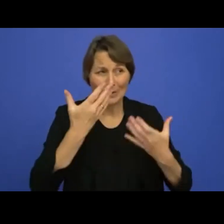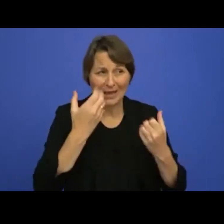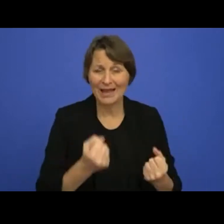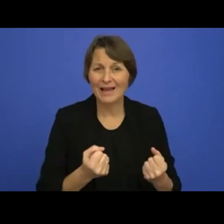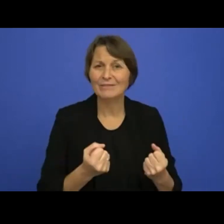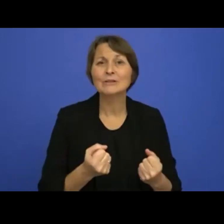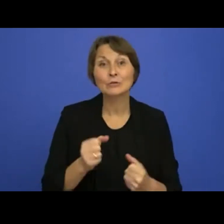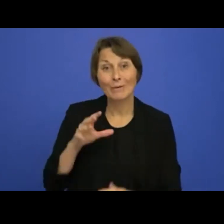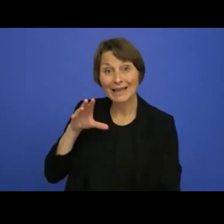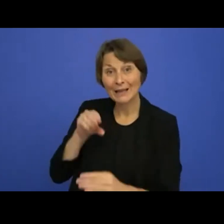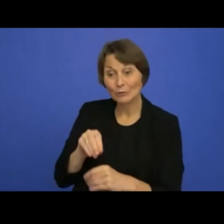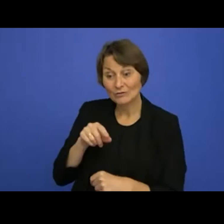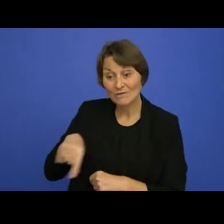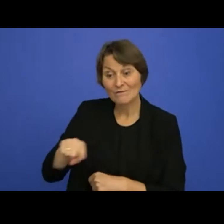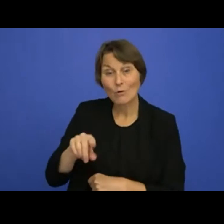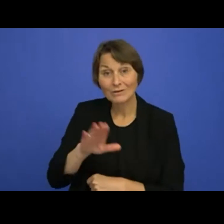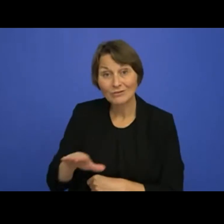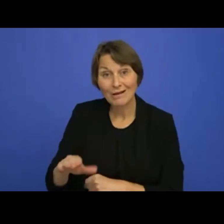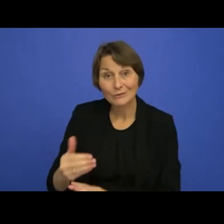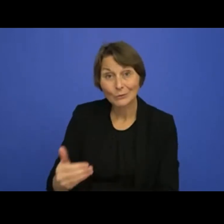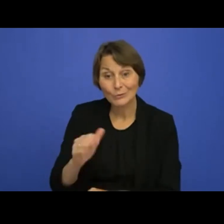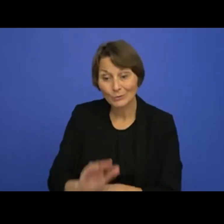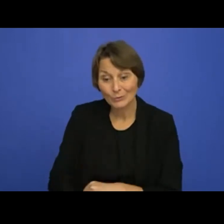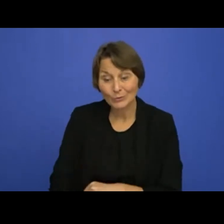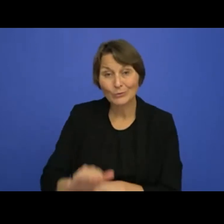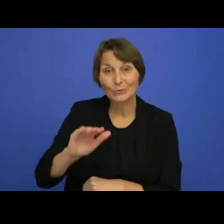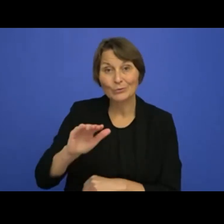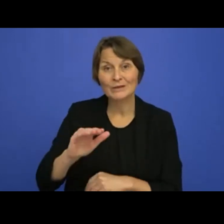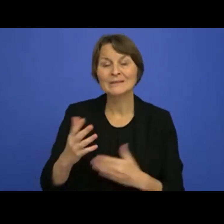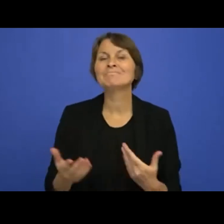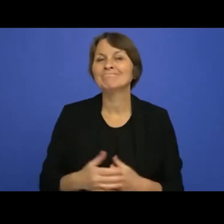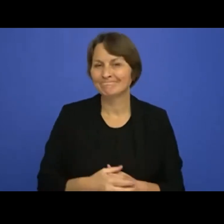l'inclusion dans la petite enfance et l'évaluer.